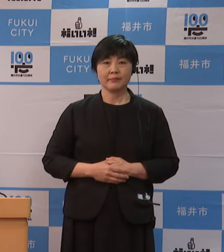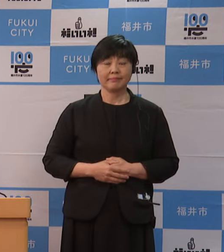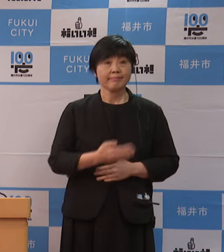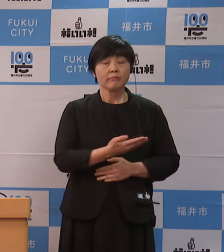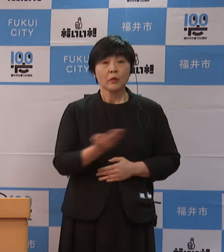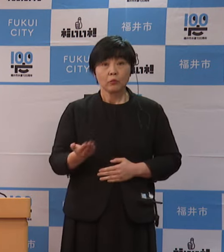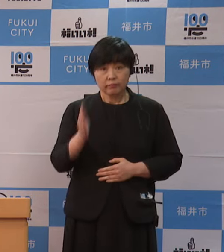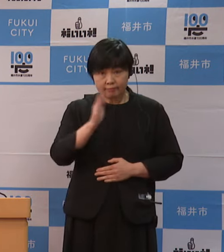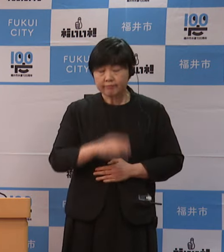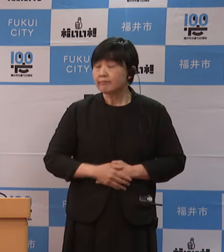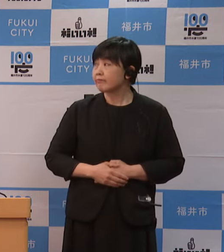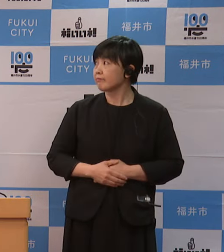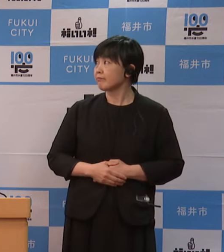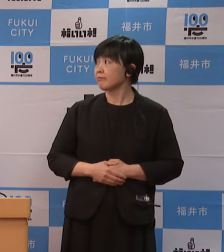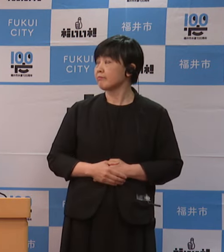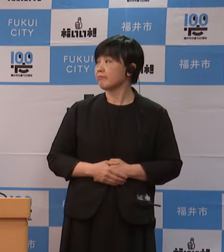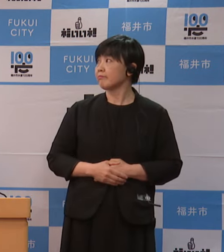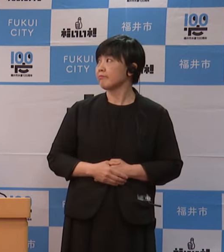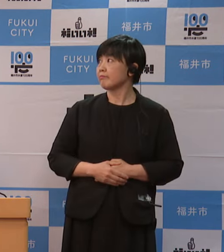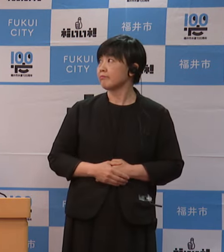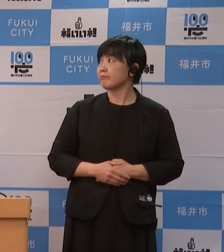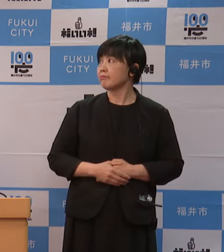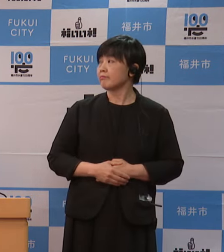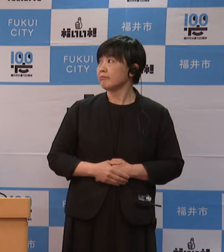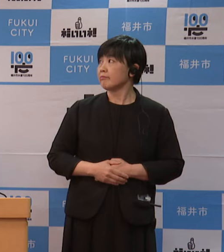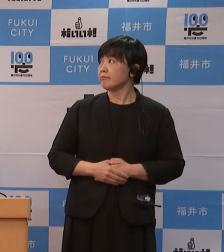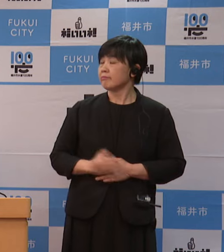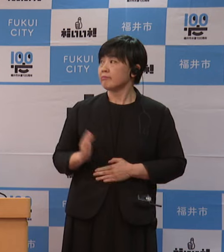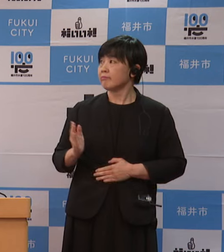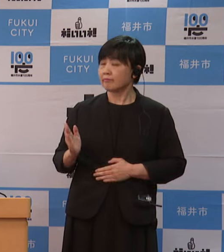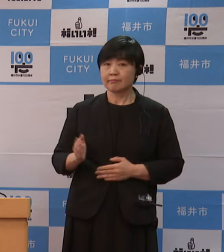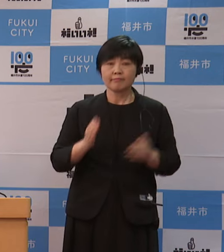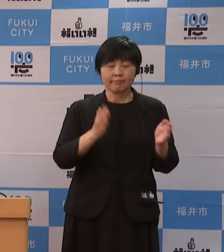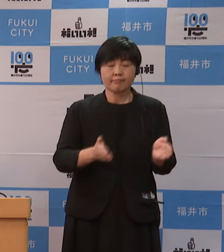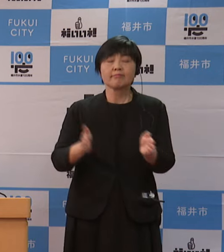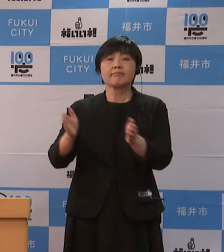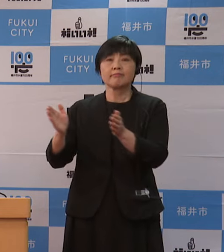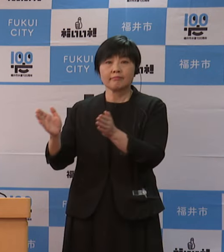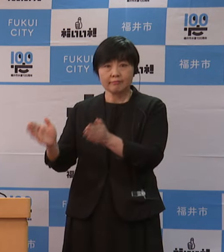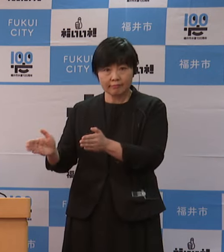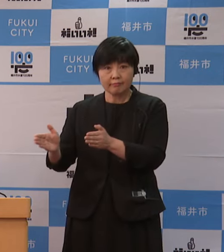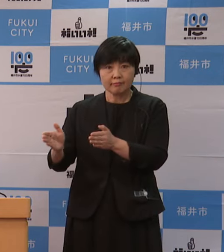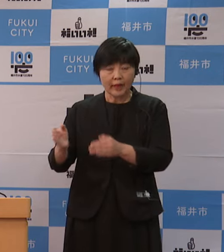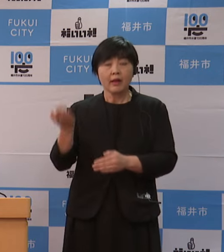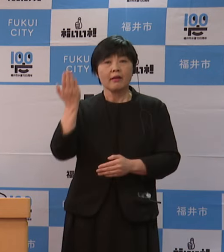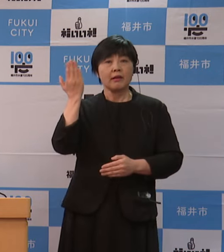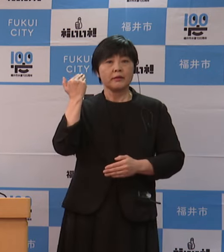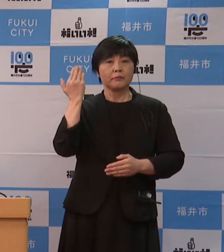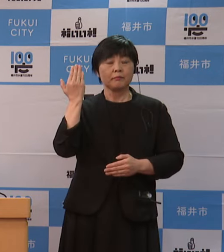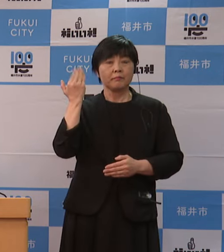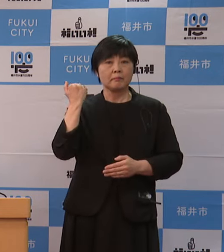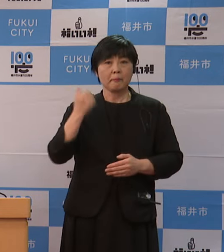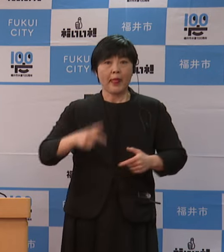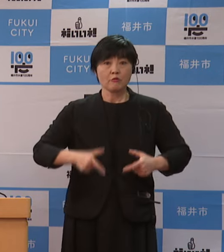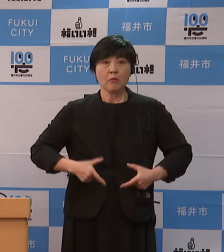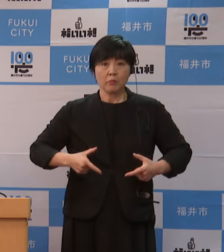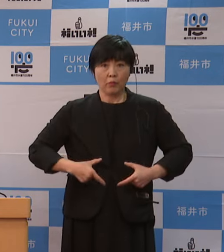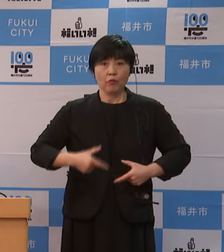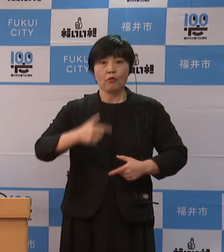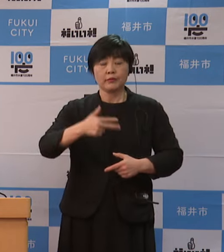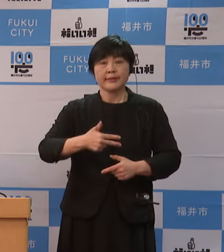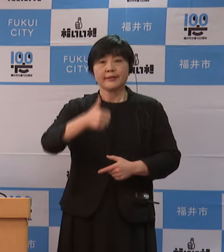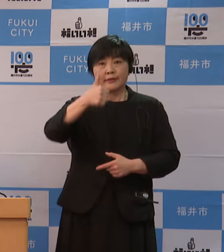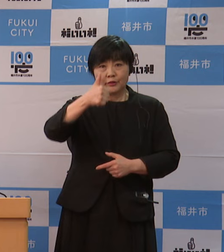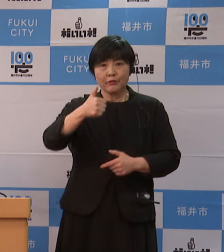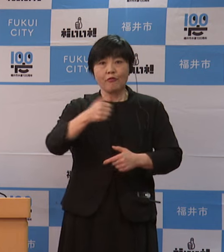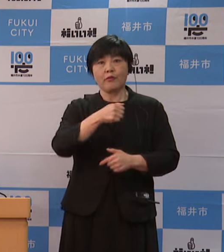次お願いします。次に、話題は変わりまして、先般、熊本市長大